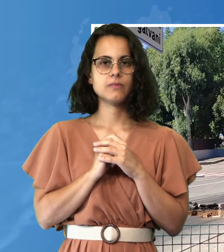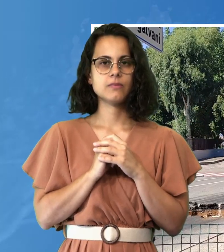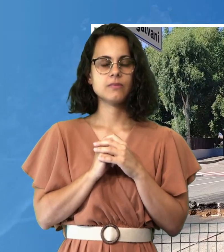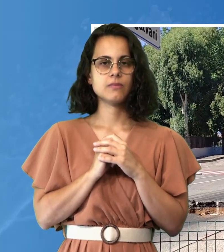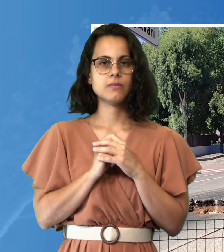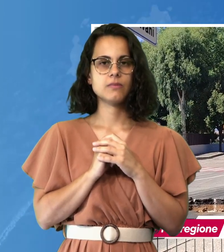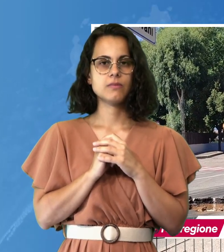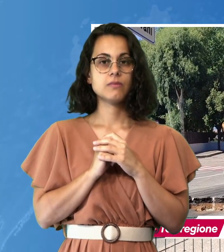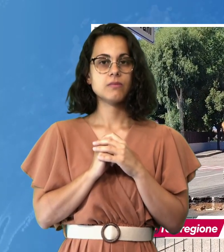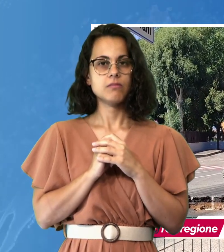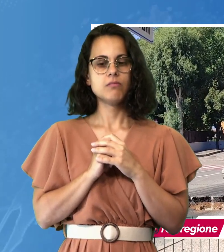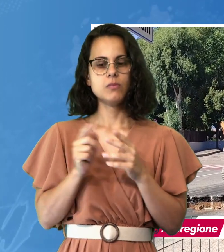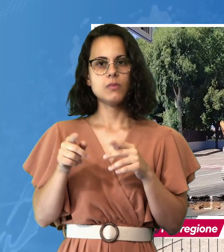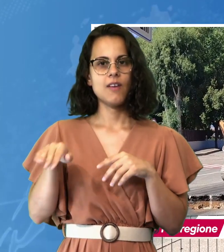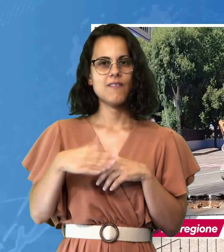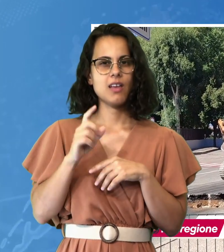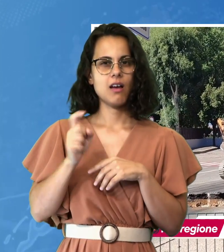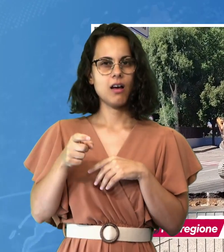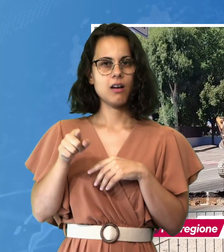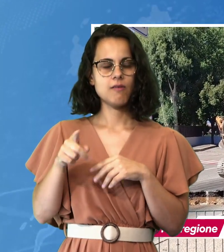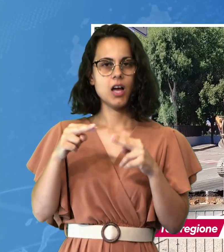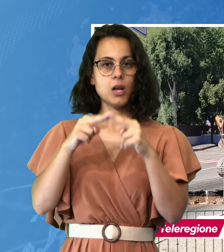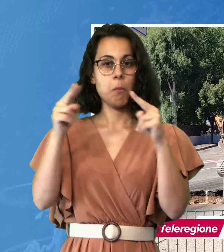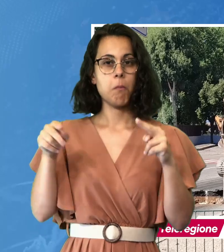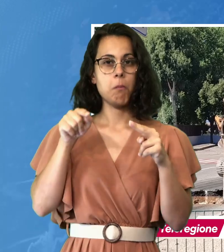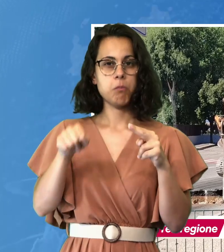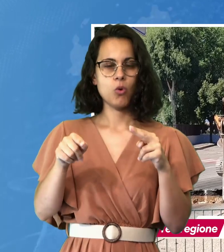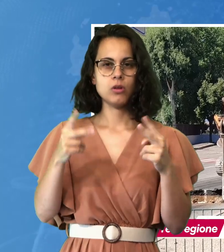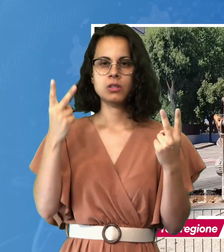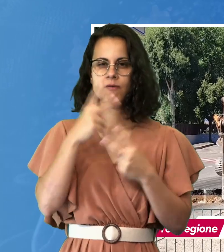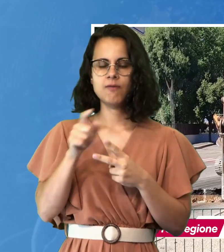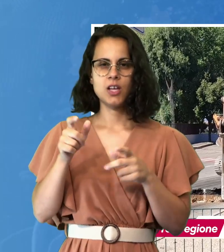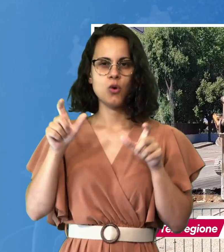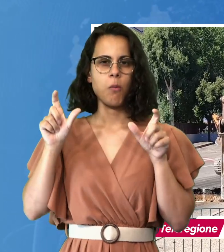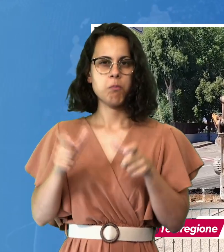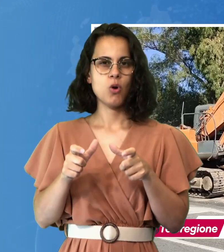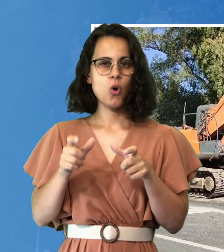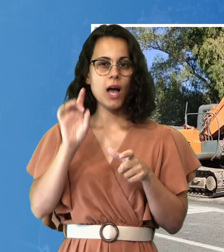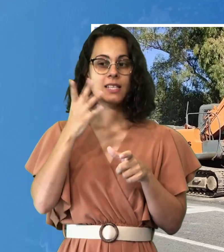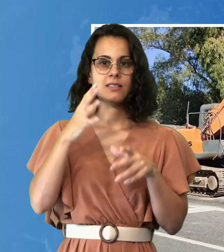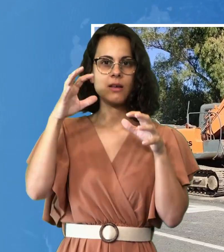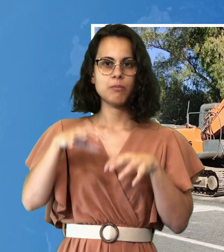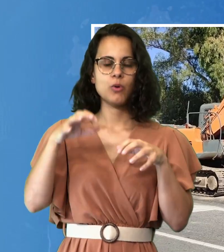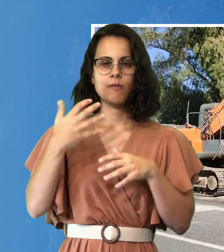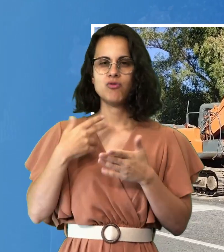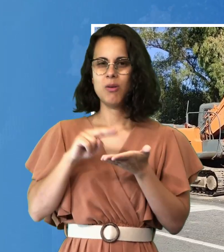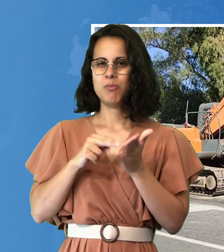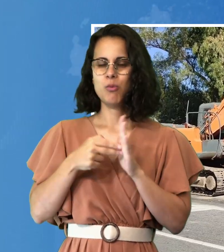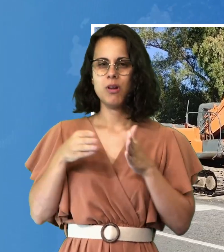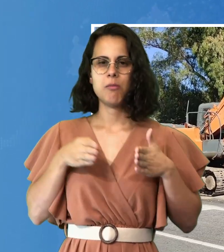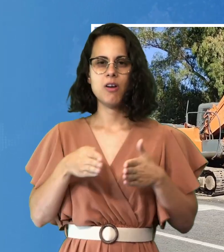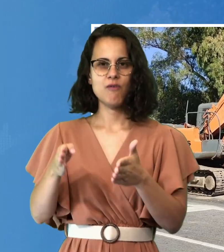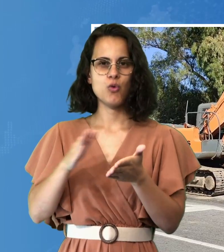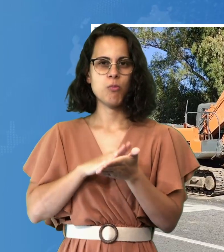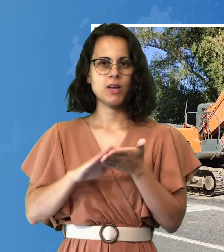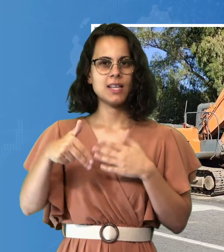Il ponte tappo su via Galvani, l'opera incongrua che costituiva un ostacolo in caso di pioggia al corso del rio San Nicola non esiste